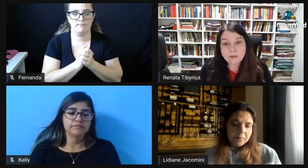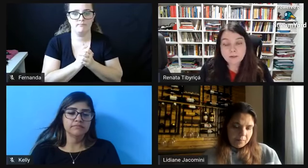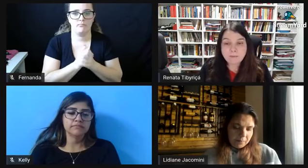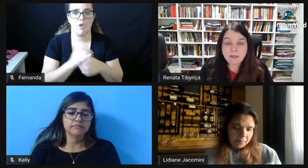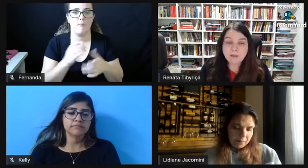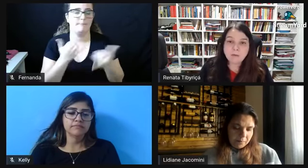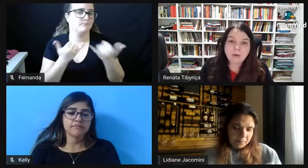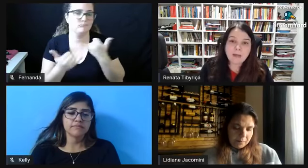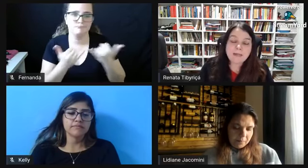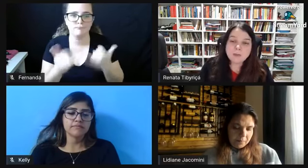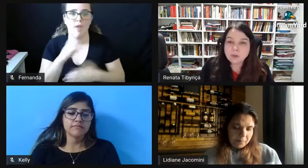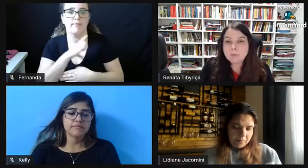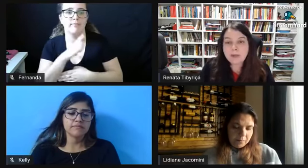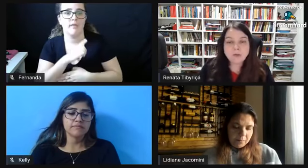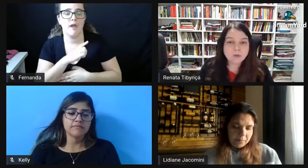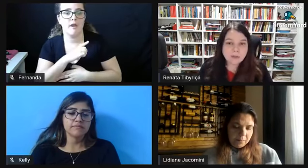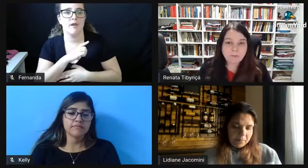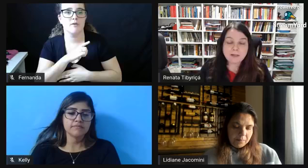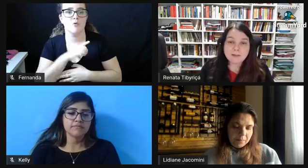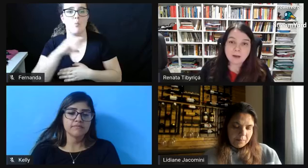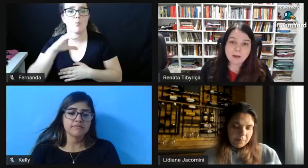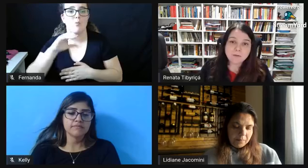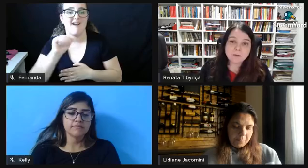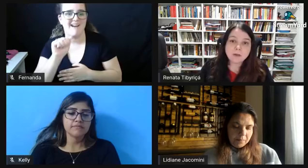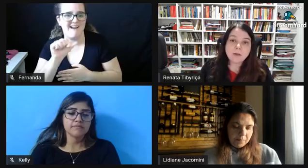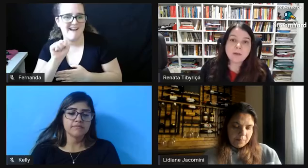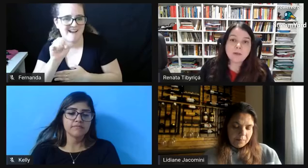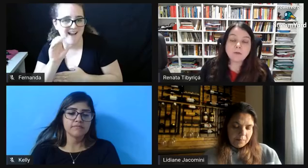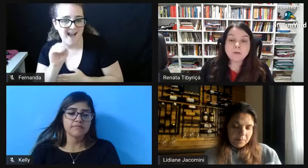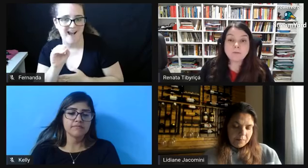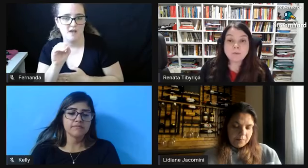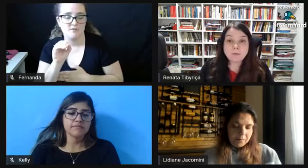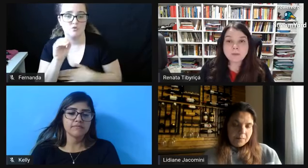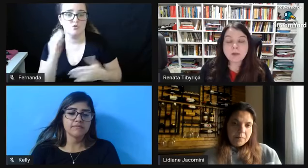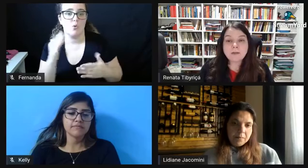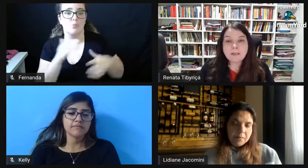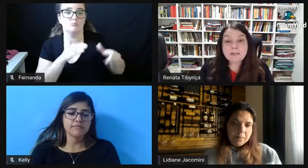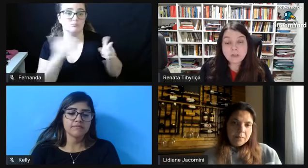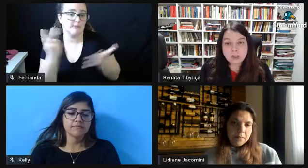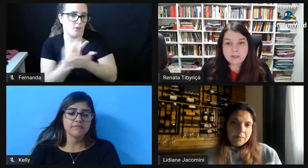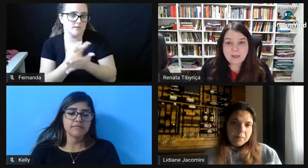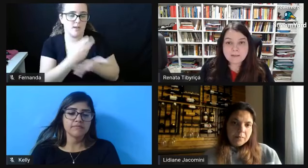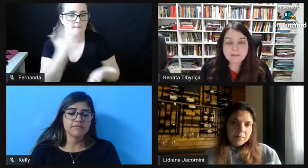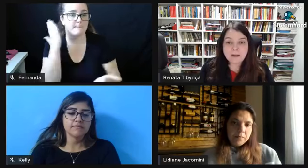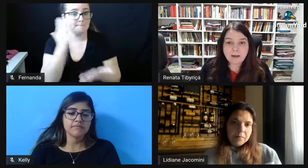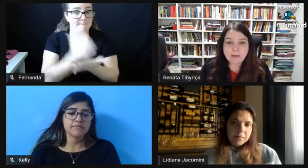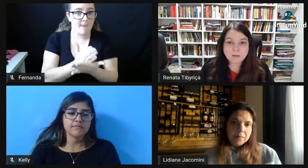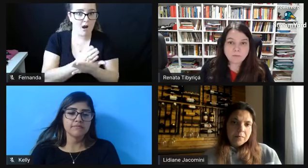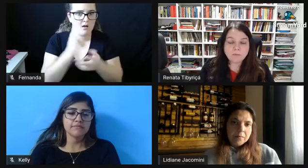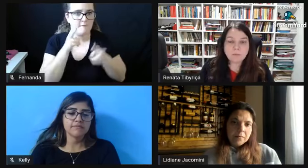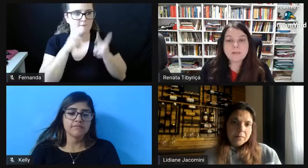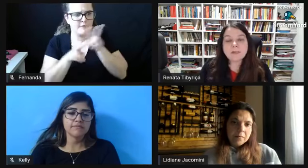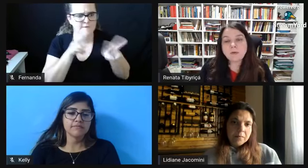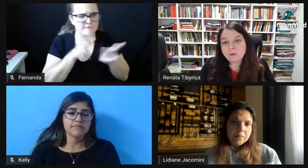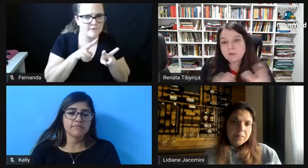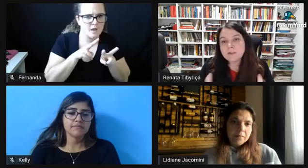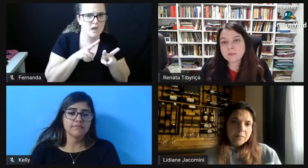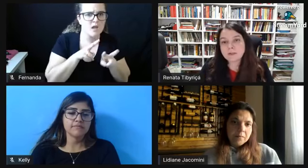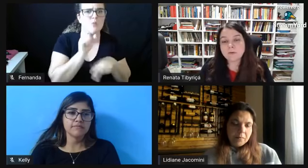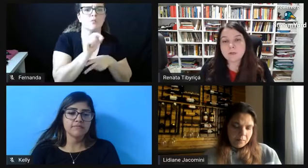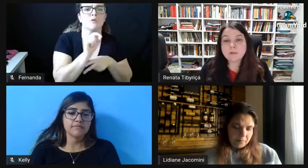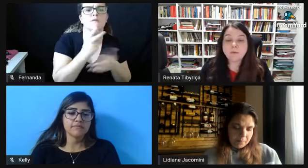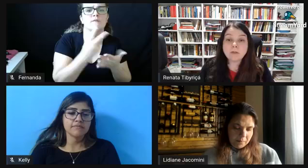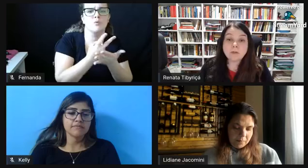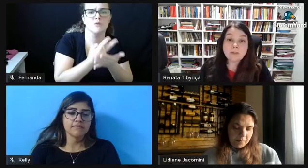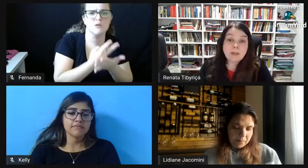caso que está em andamento, aí suspende os demais casos, e nós vamos decidir esse caso, pensando em todas